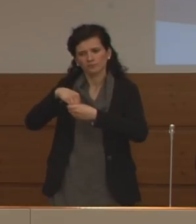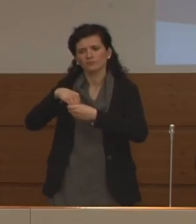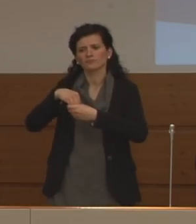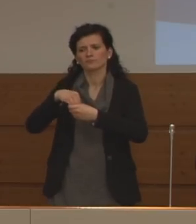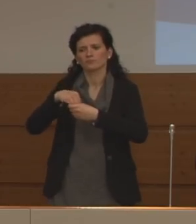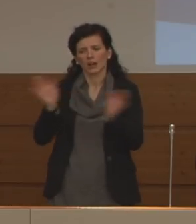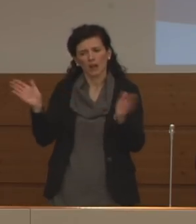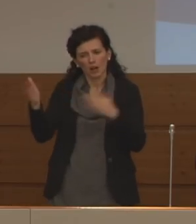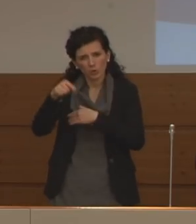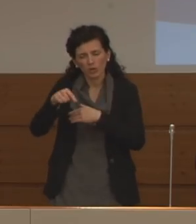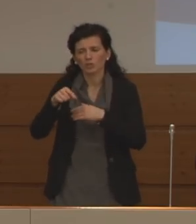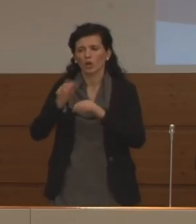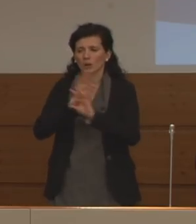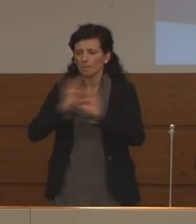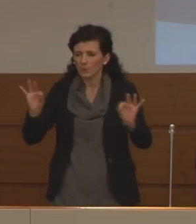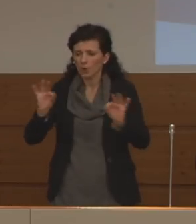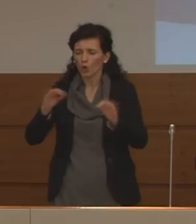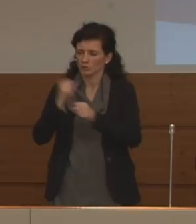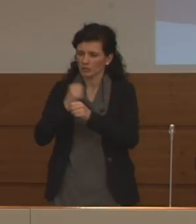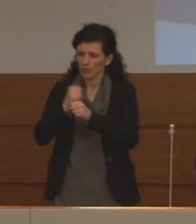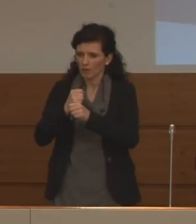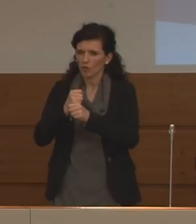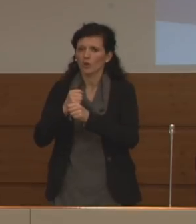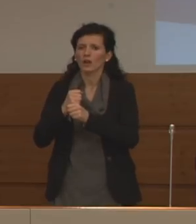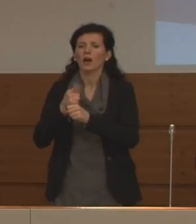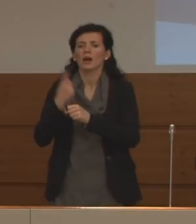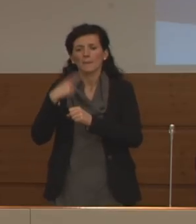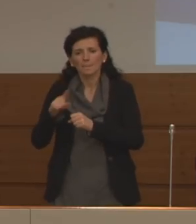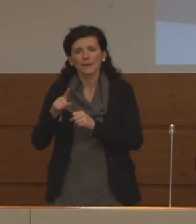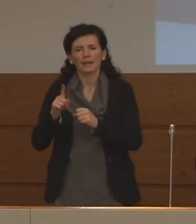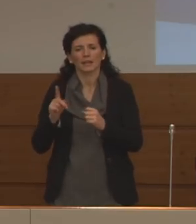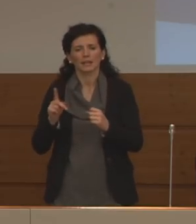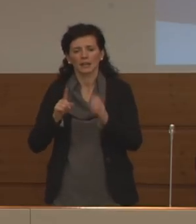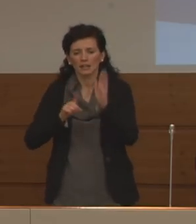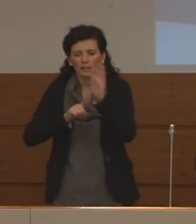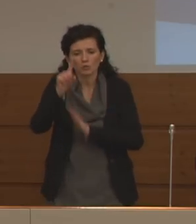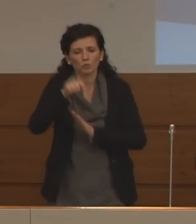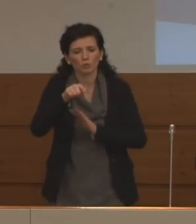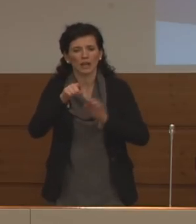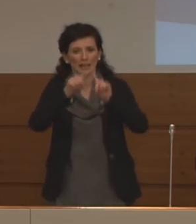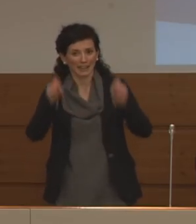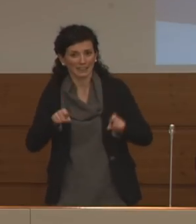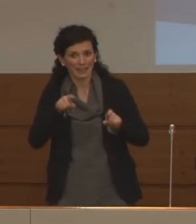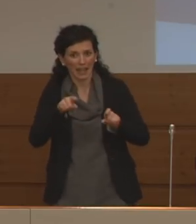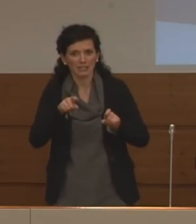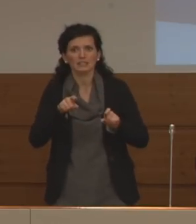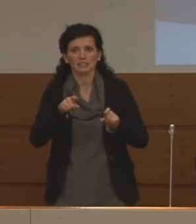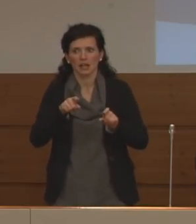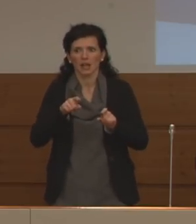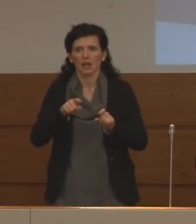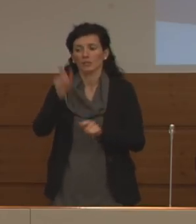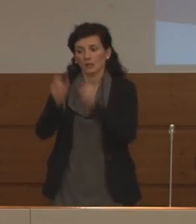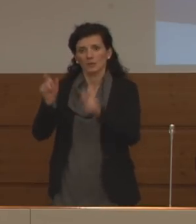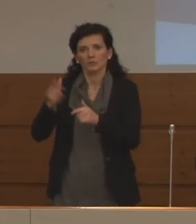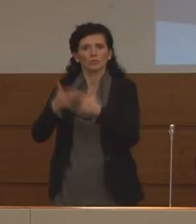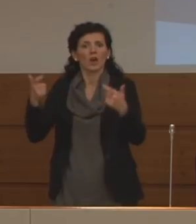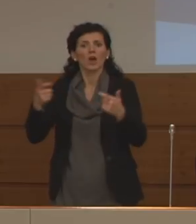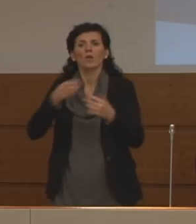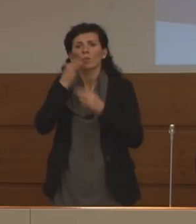solida e affidabile questo tipo di test non viene trascurato nulla credetemi